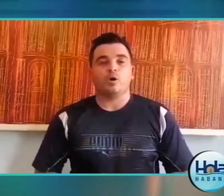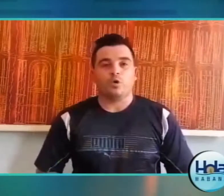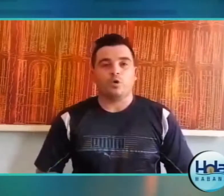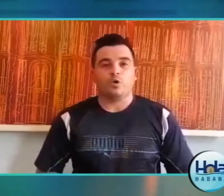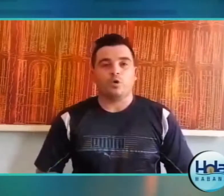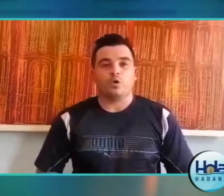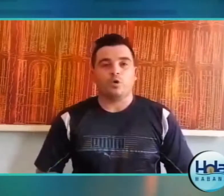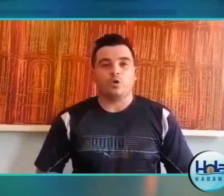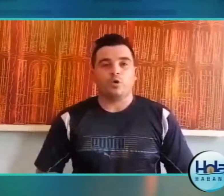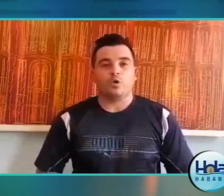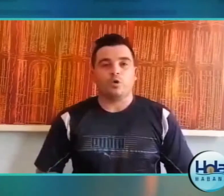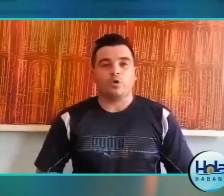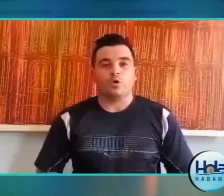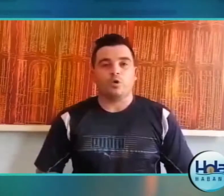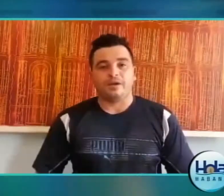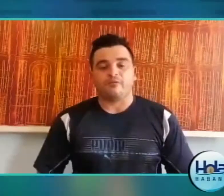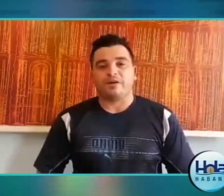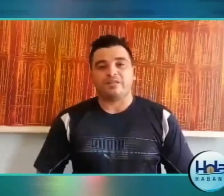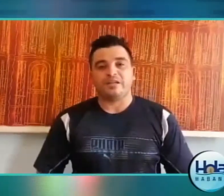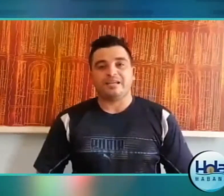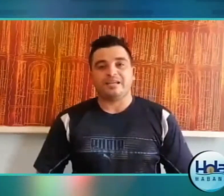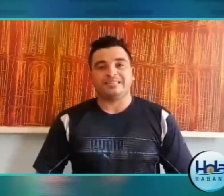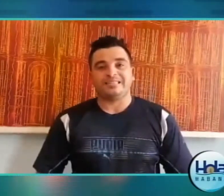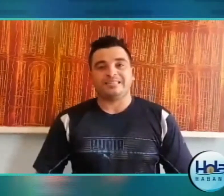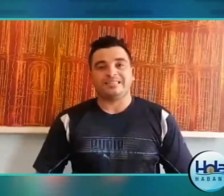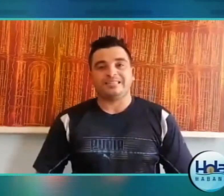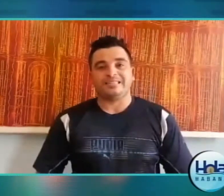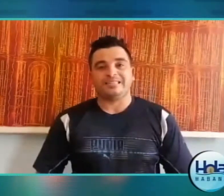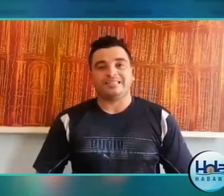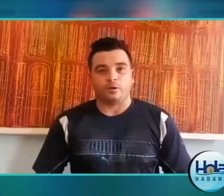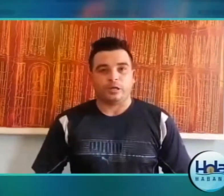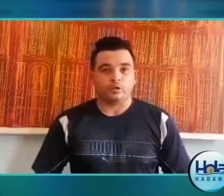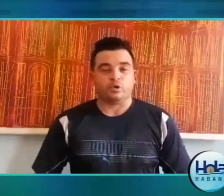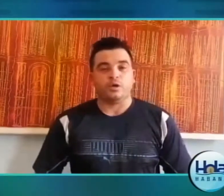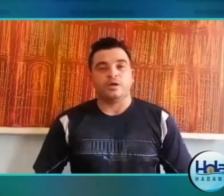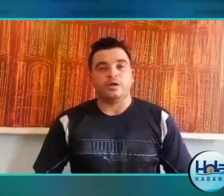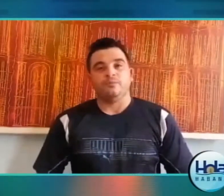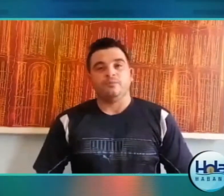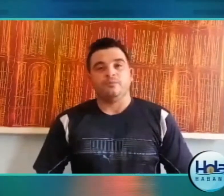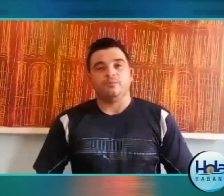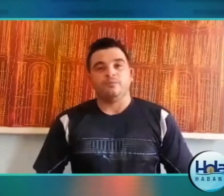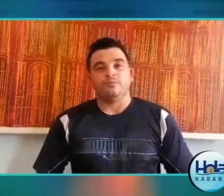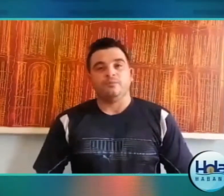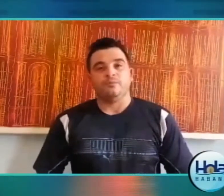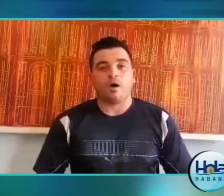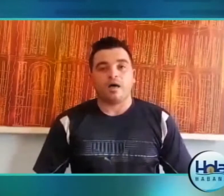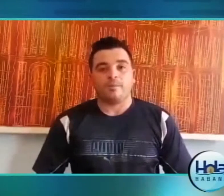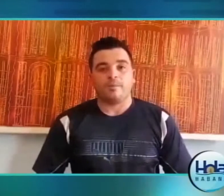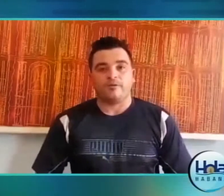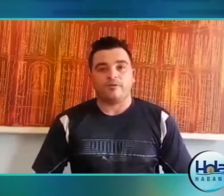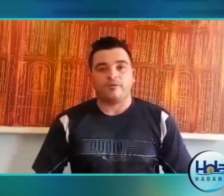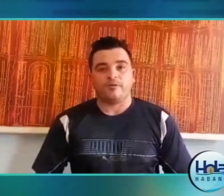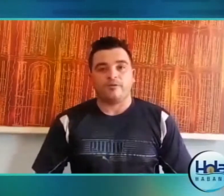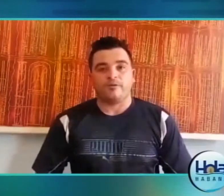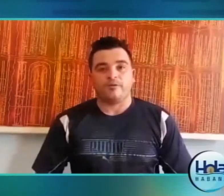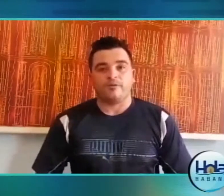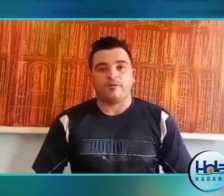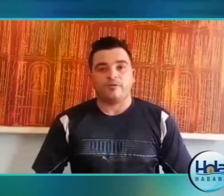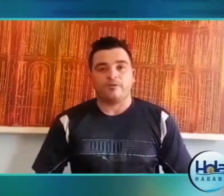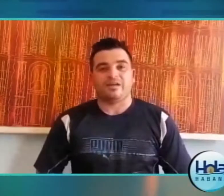del staff, Lázaro Blanco, y también Frederick Cepeda, uno de los ilustres peloteros de nuestro país. Así que La Jugada Perfecta, a partir de las 6:30